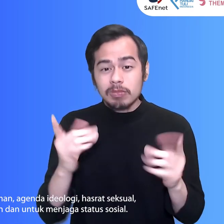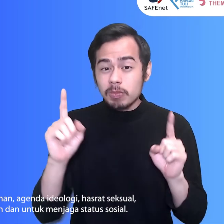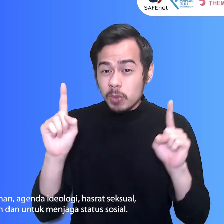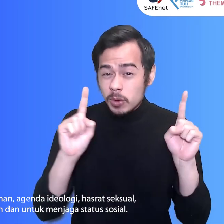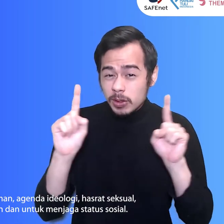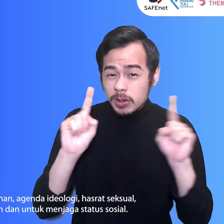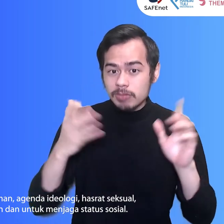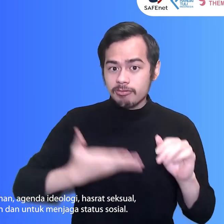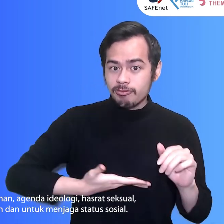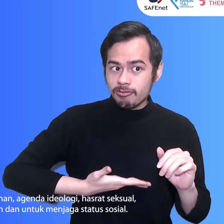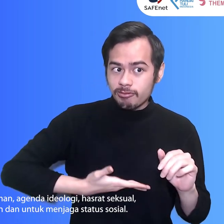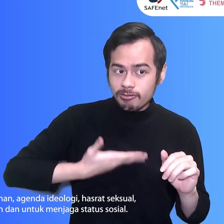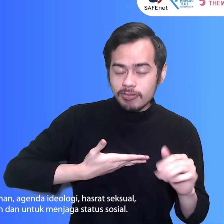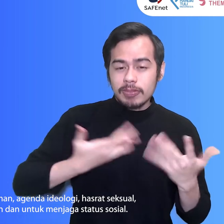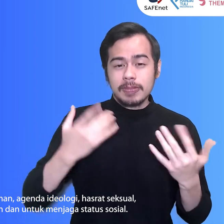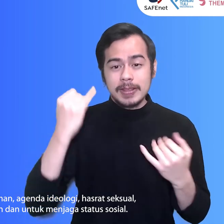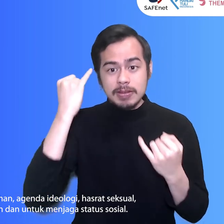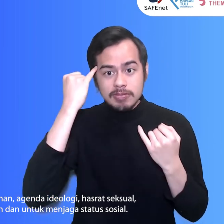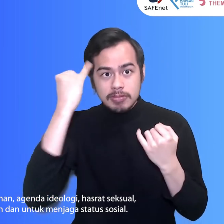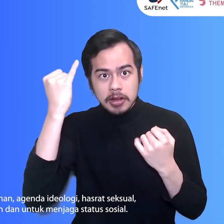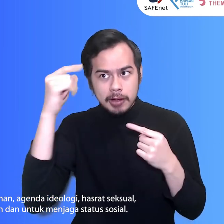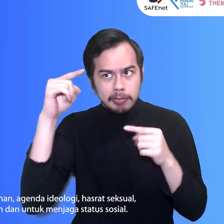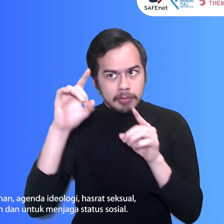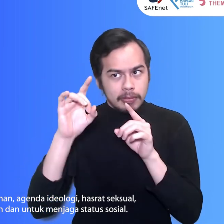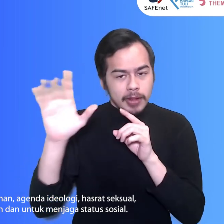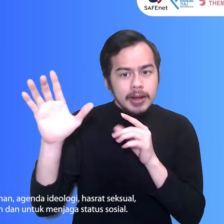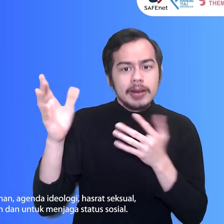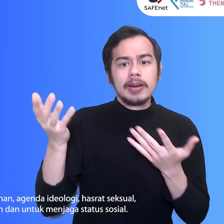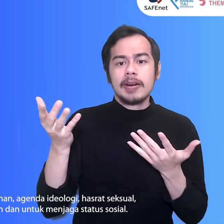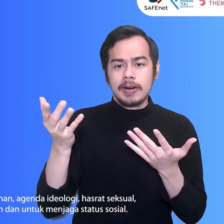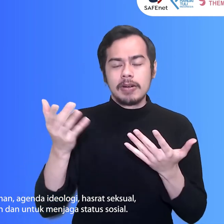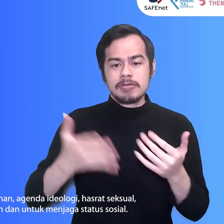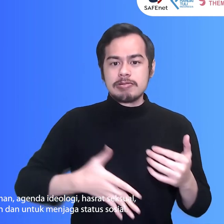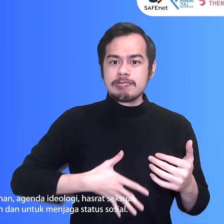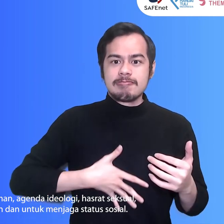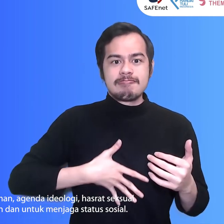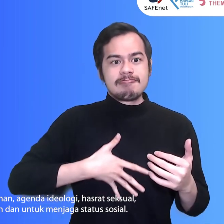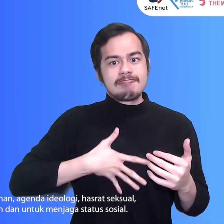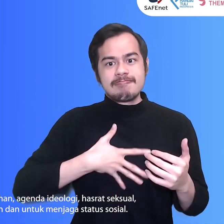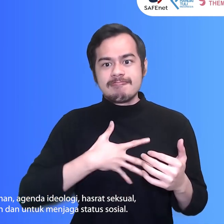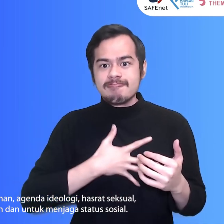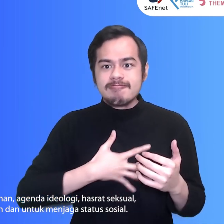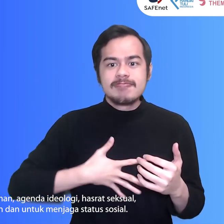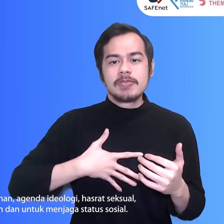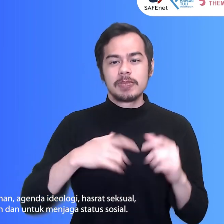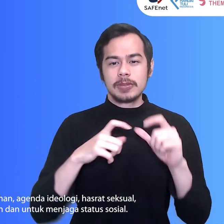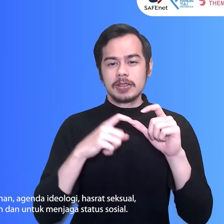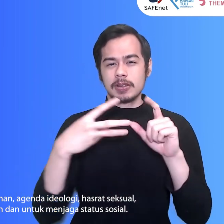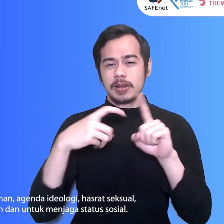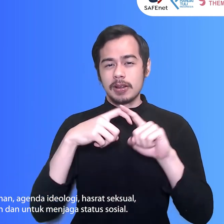seksual Hai kebutuhan keuangan dan untuk menjaga status sosial